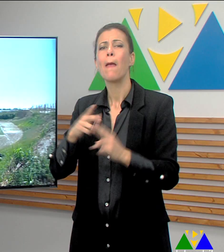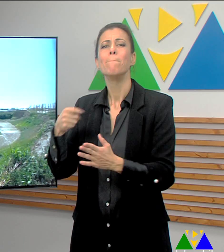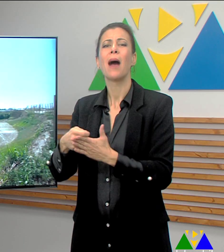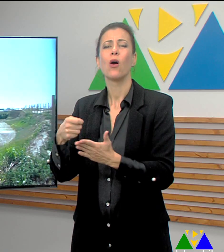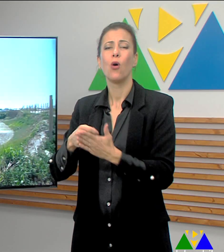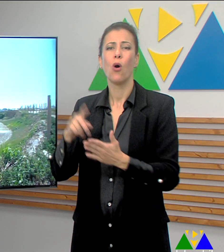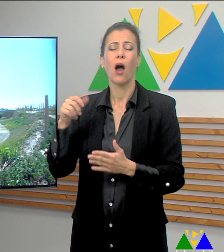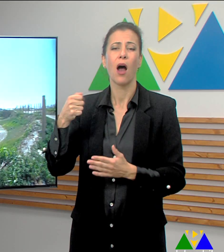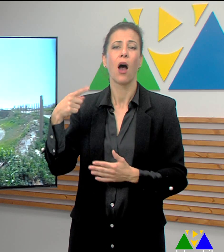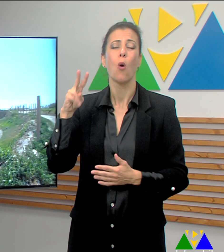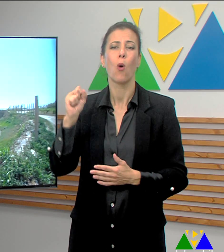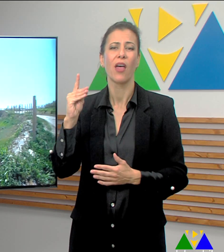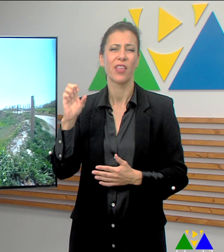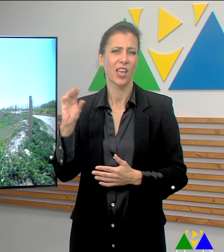también